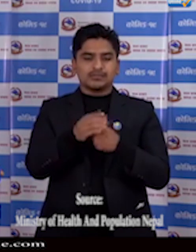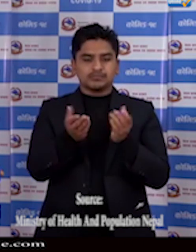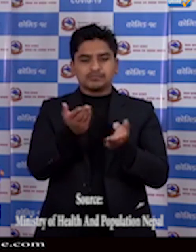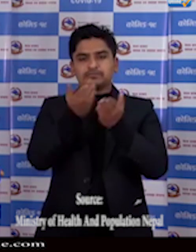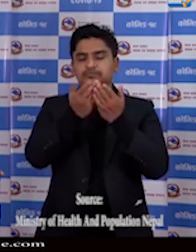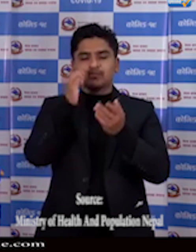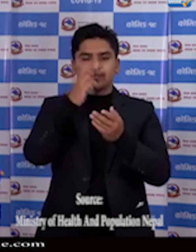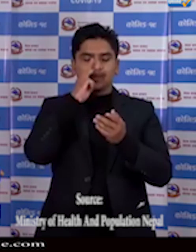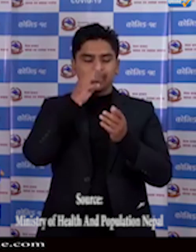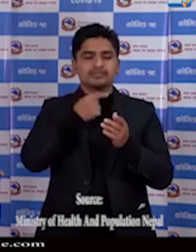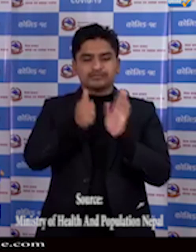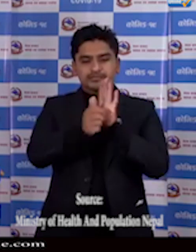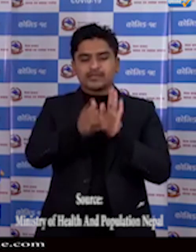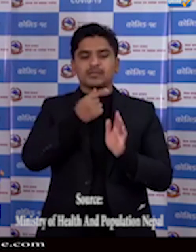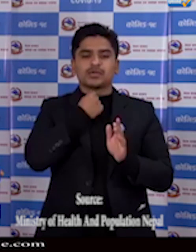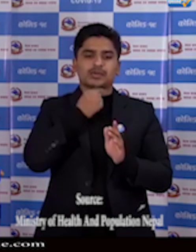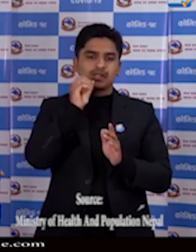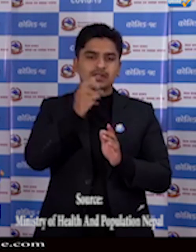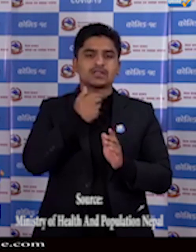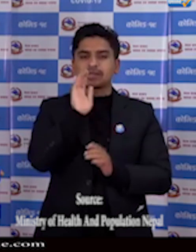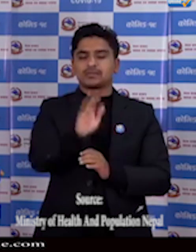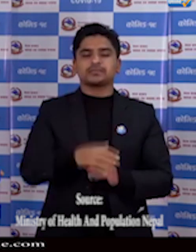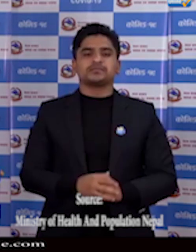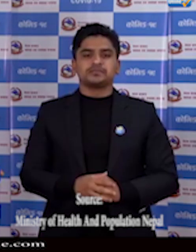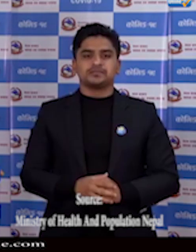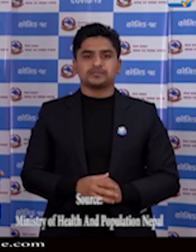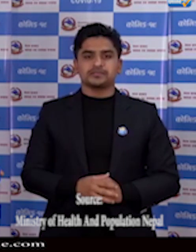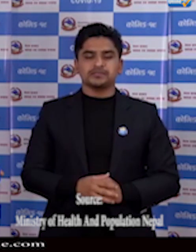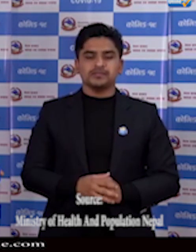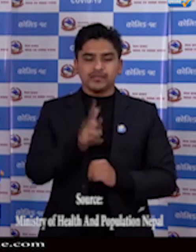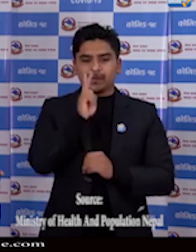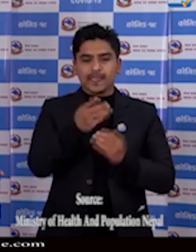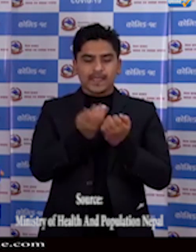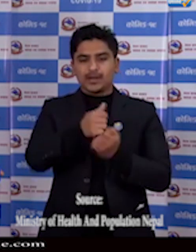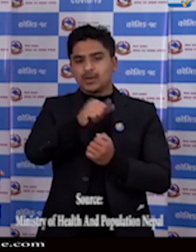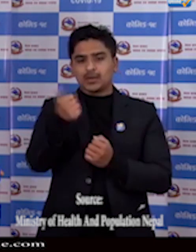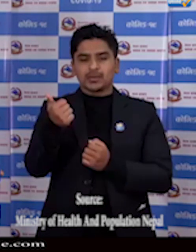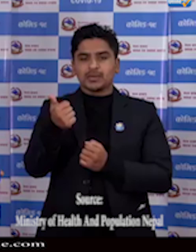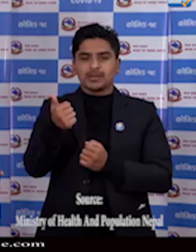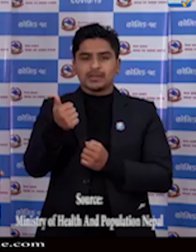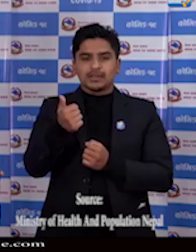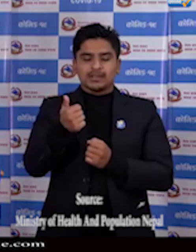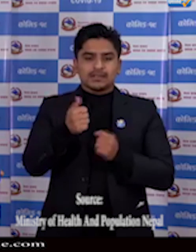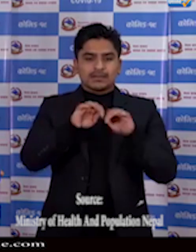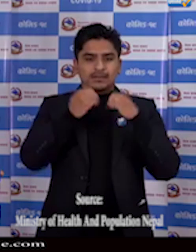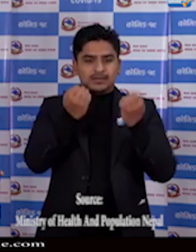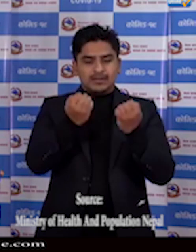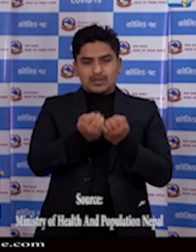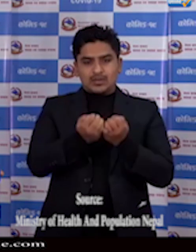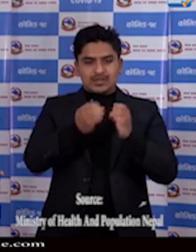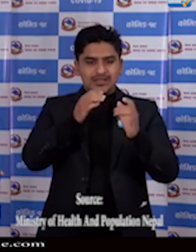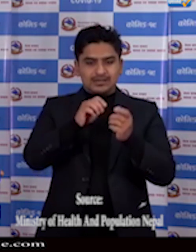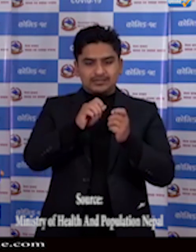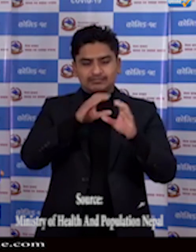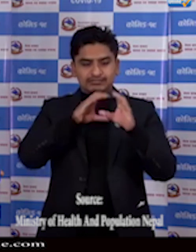रूपमा चाहिँ हामी लाग्ने प्रतिबद्धता पनि जाहेर गर्न चाहन्छु। त्यसै गरी अर्को एउटा कम्युनिटी ट्रान्समिसनको कुरा पनि